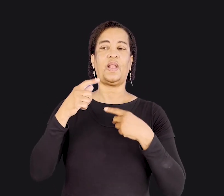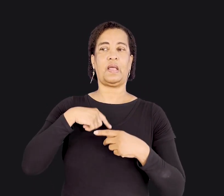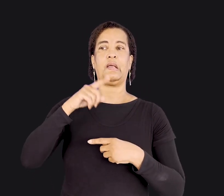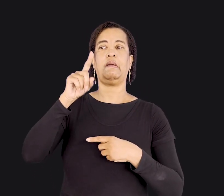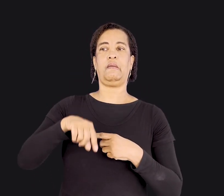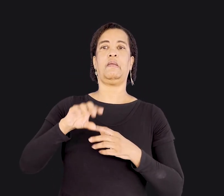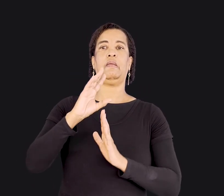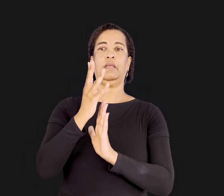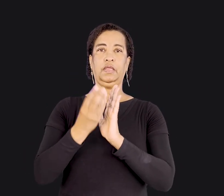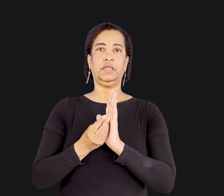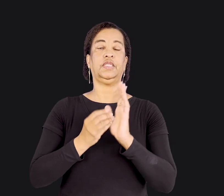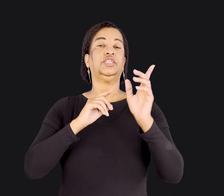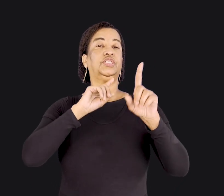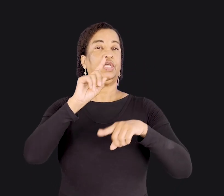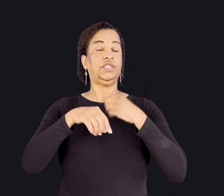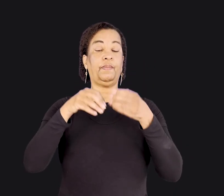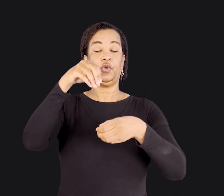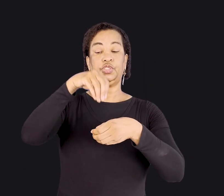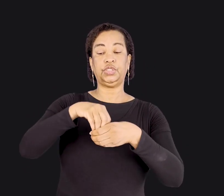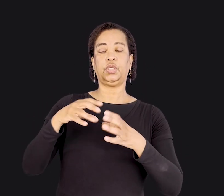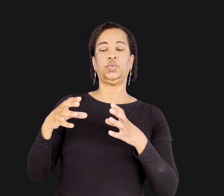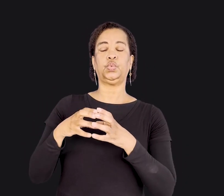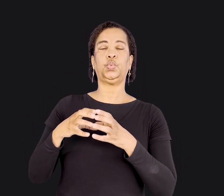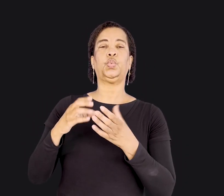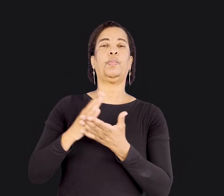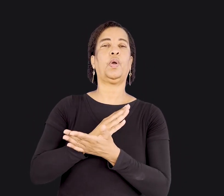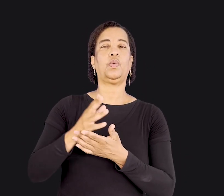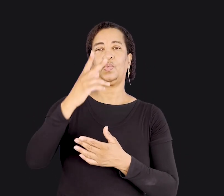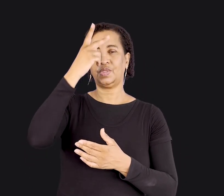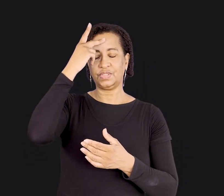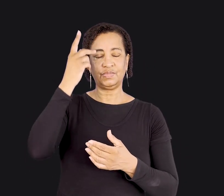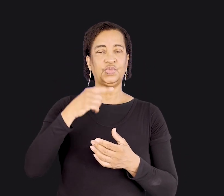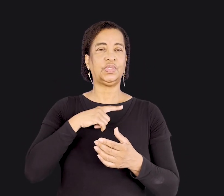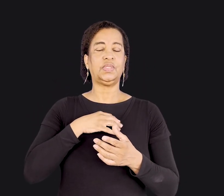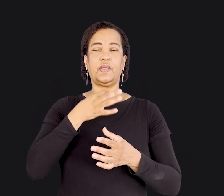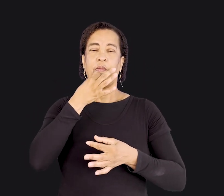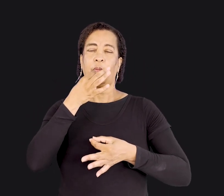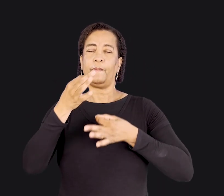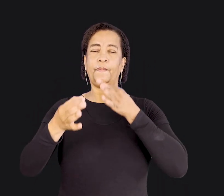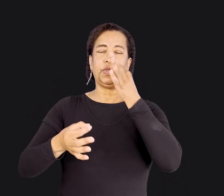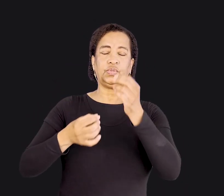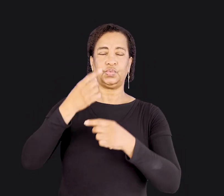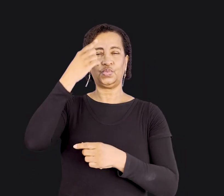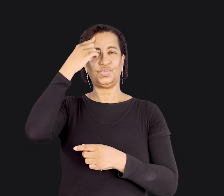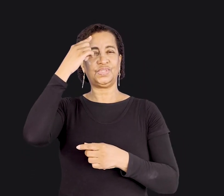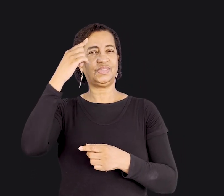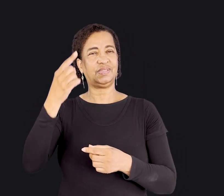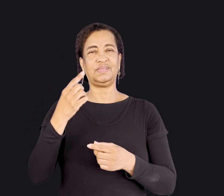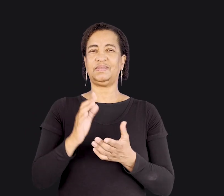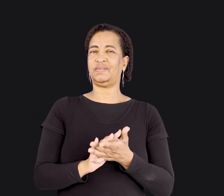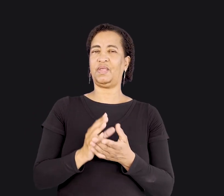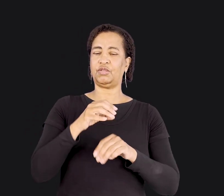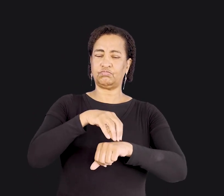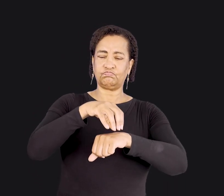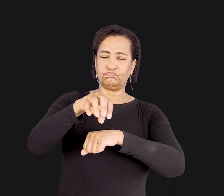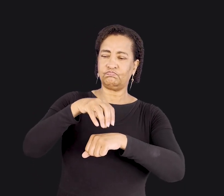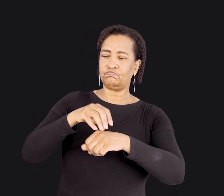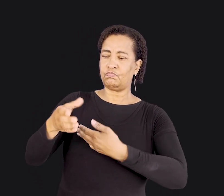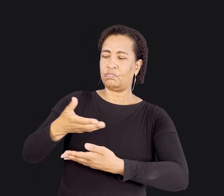igreja. Mais tarde, dentro deste grupo, algumas pessoas começam a ter opiniões e ideias não compartilhadas